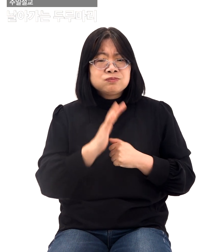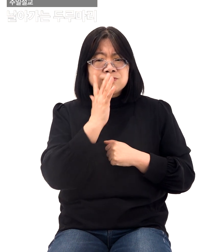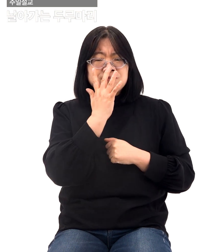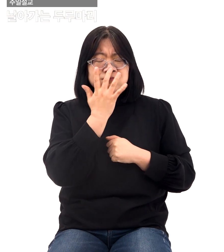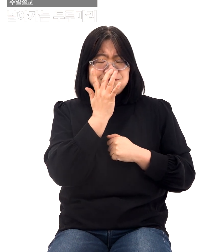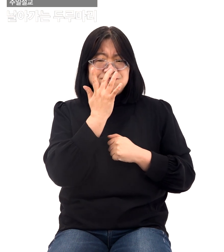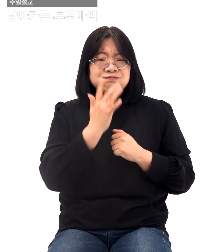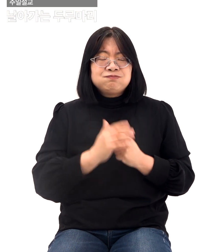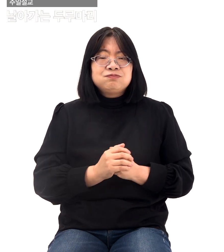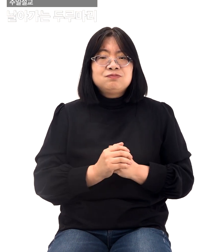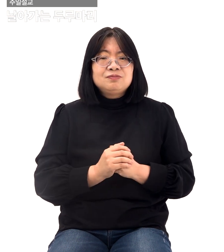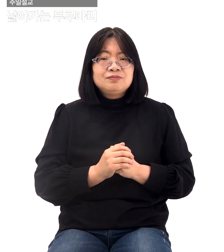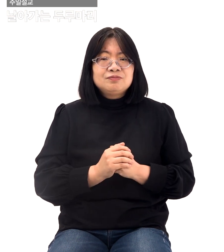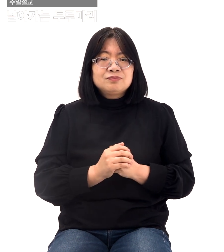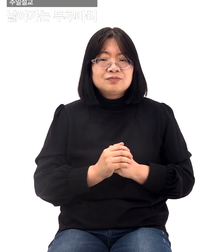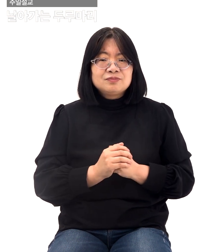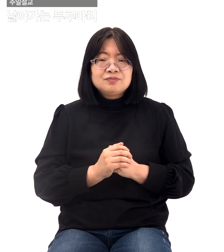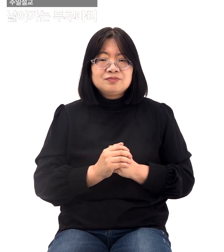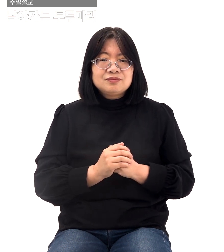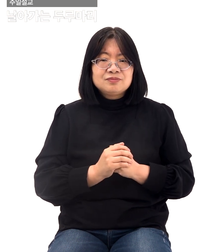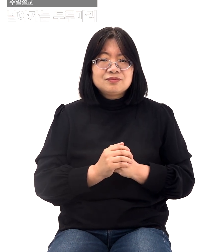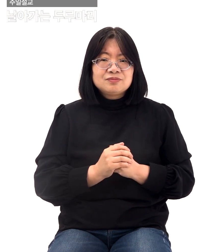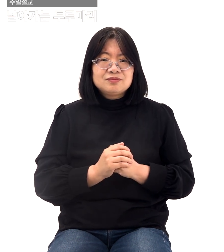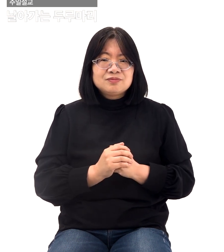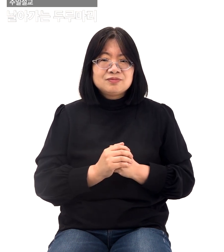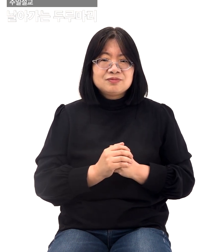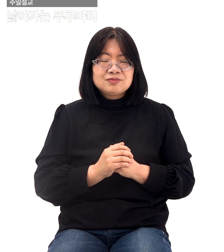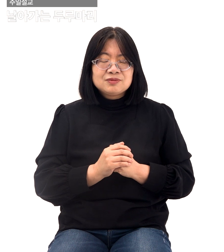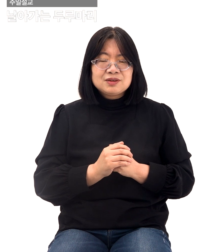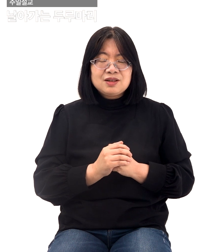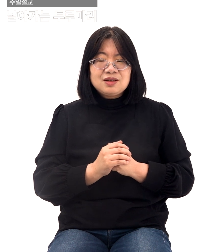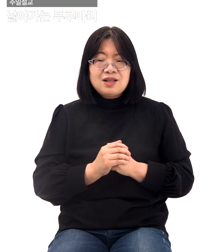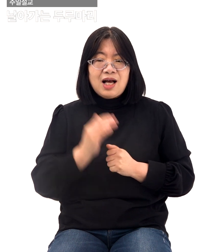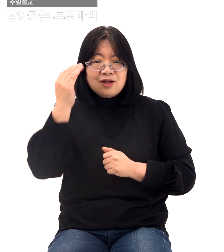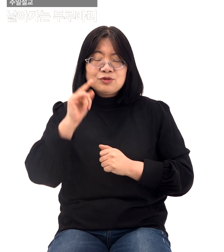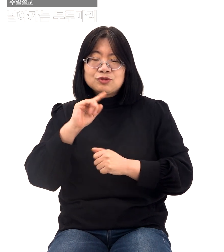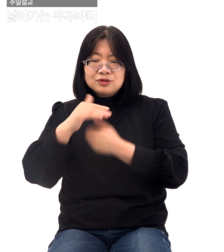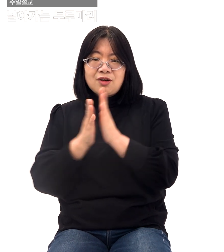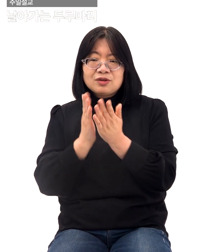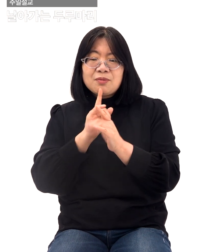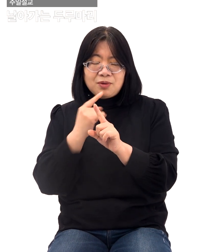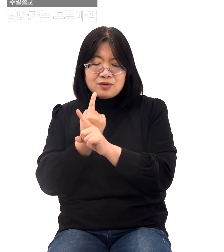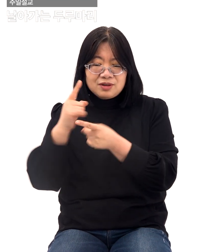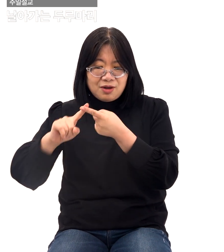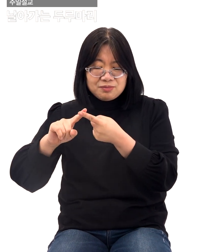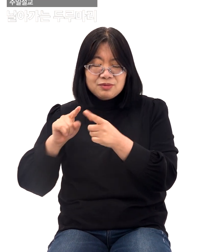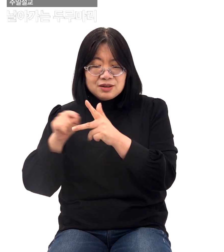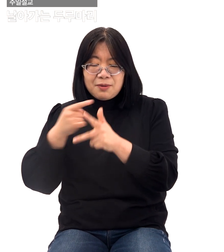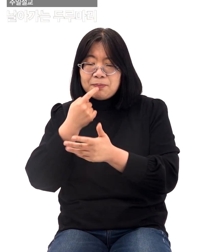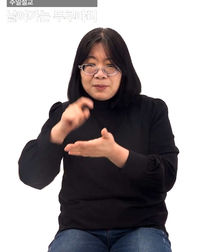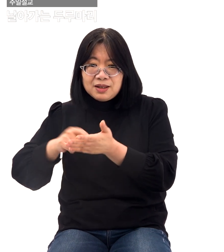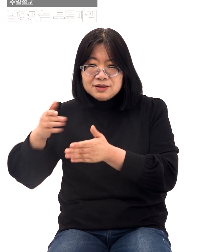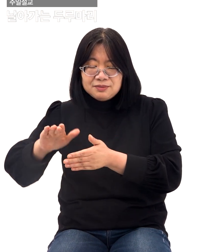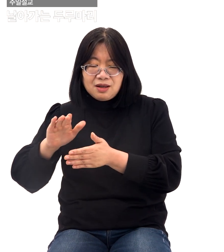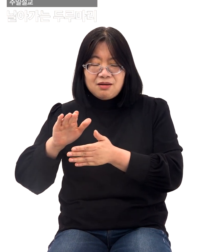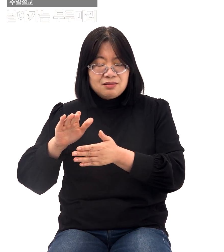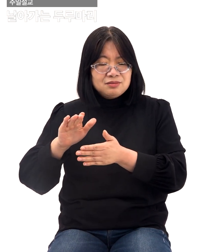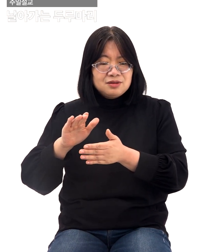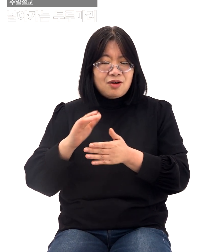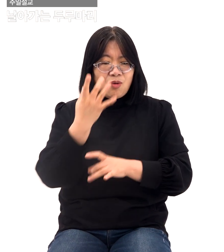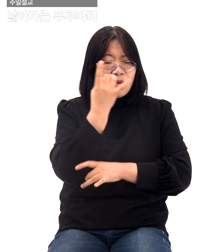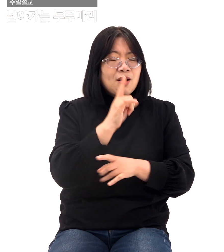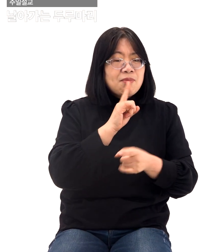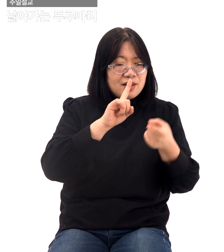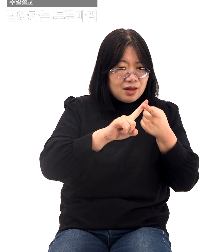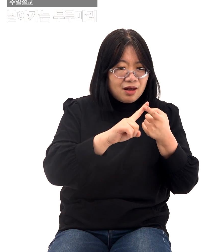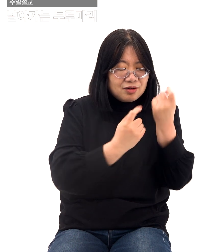모르겠죠? 예? 차라리 번역대로 두면 이해가 쉬울 텐데 그 쓸데없이 원문은 왜 얘기하냐?